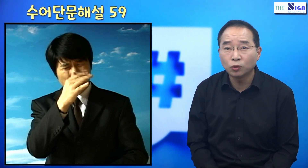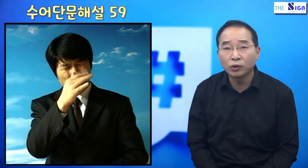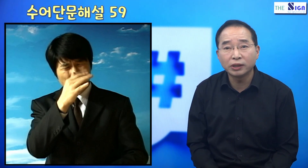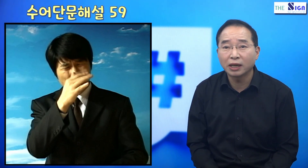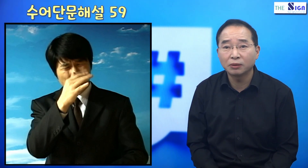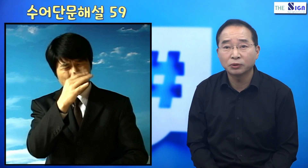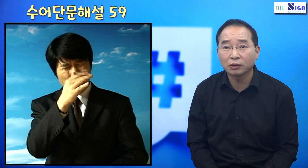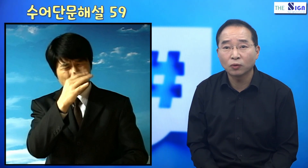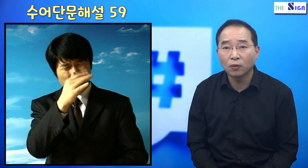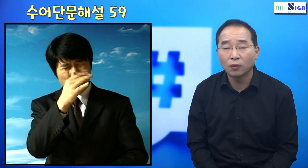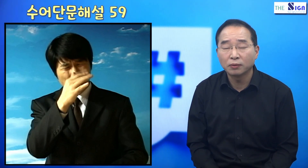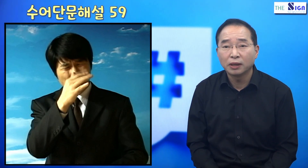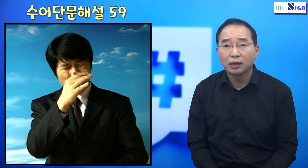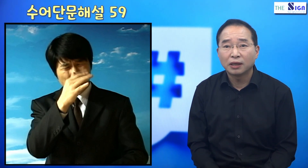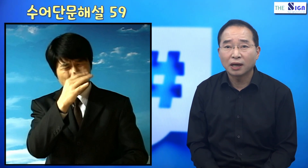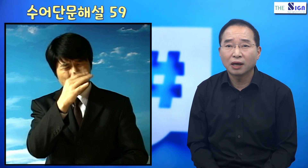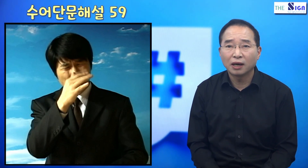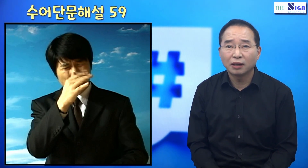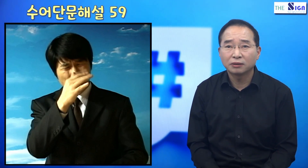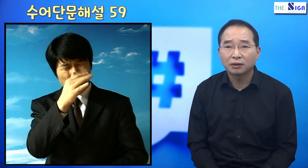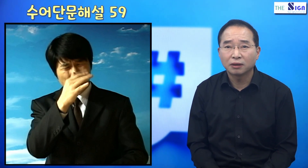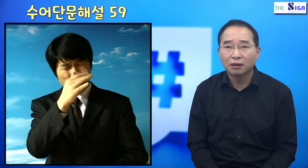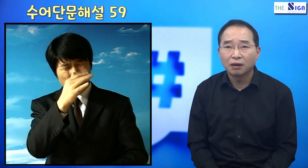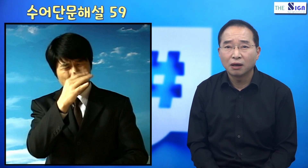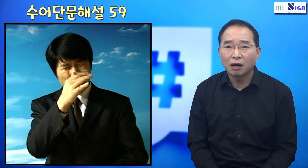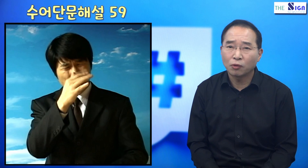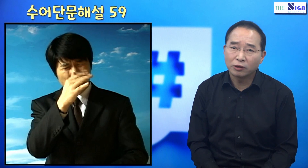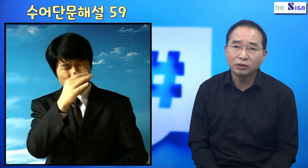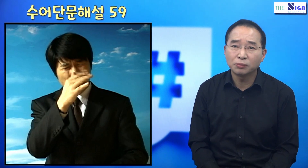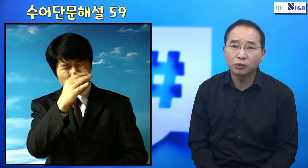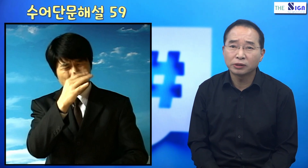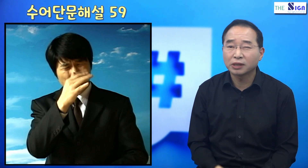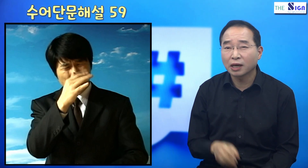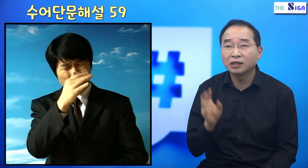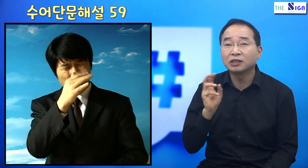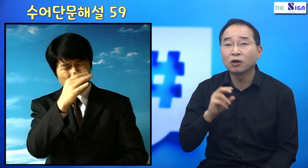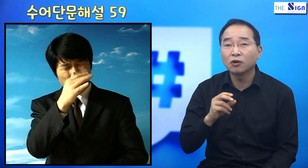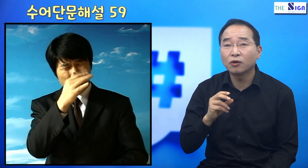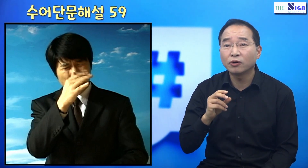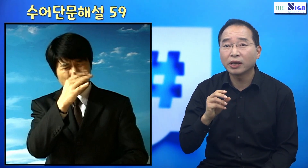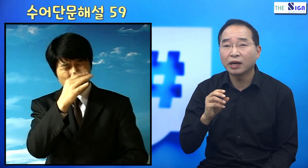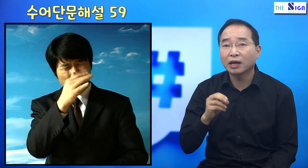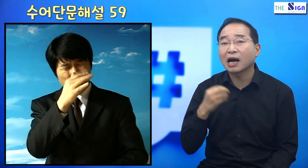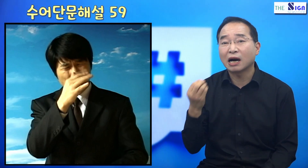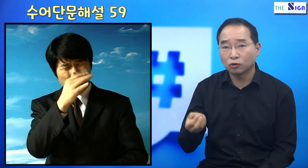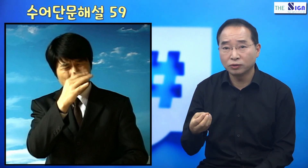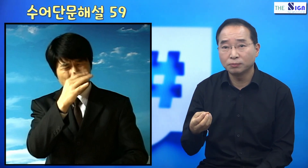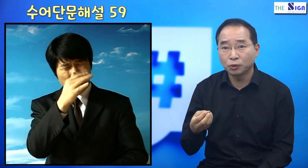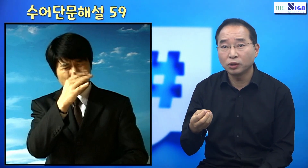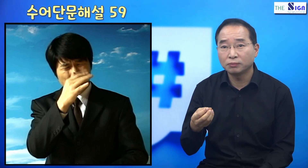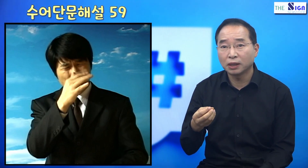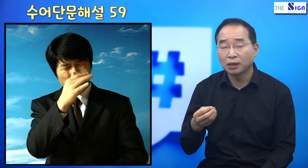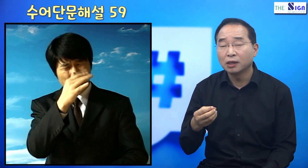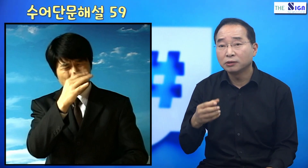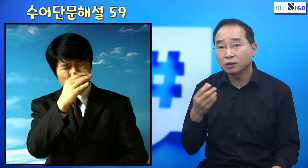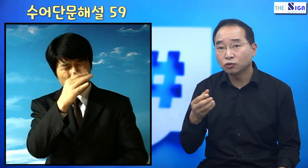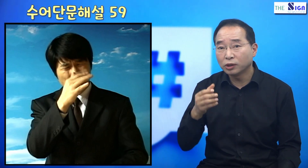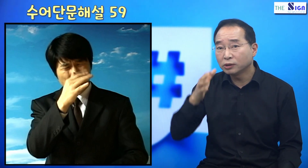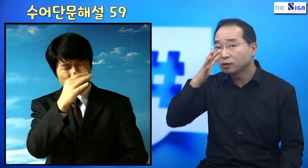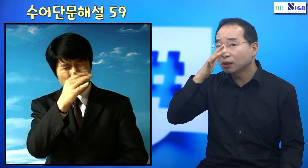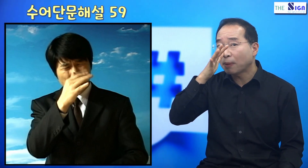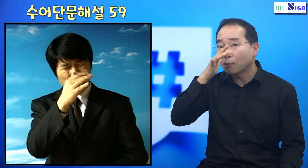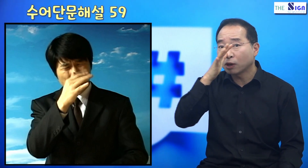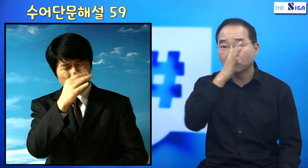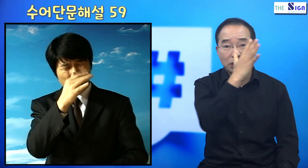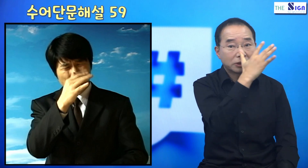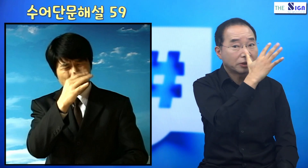사실 욕이라기보다도 약간 왜 그런지 모르겠어요. 약간 그런 거에 가까운 표현입니다. 이제